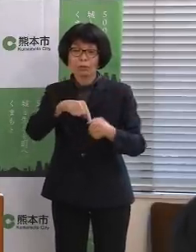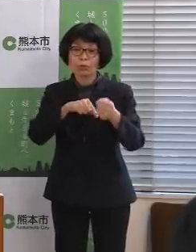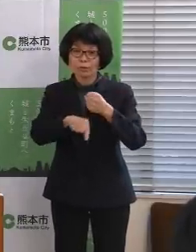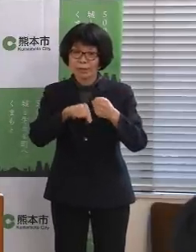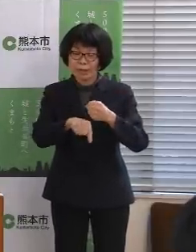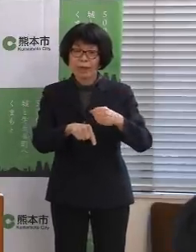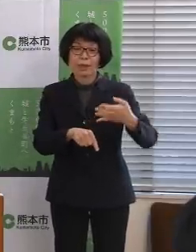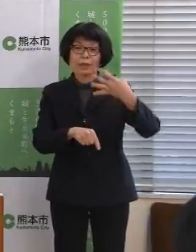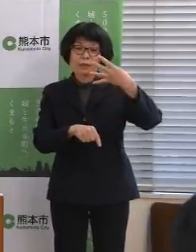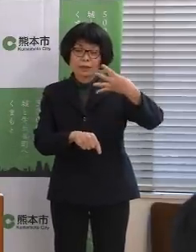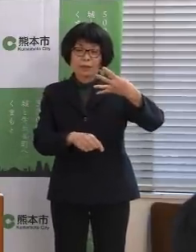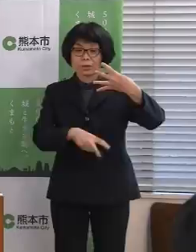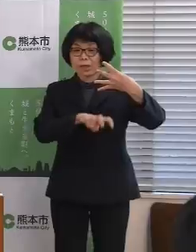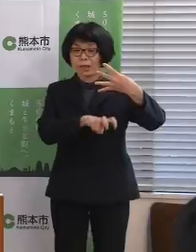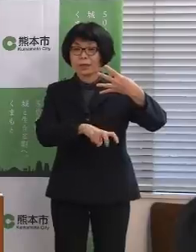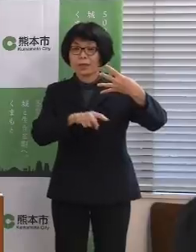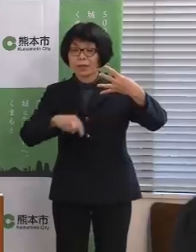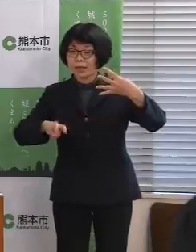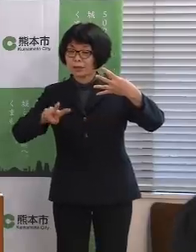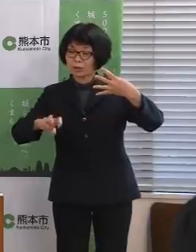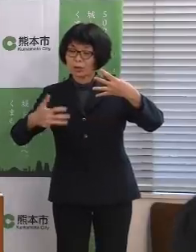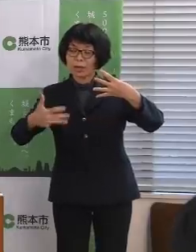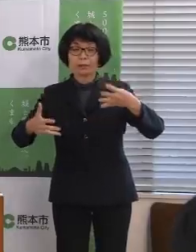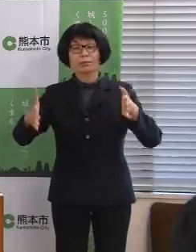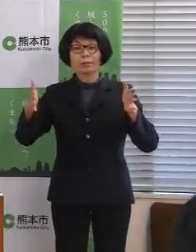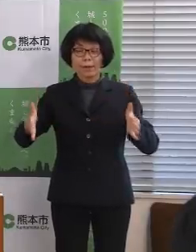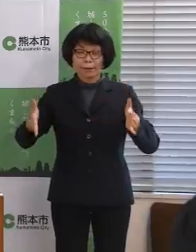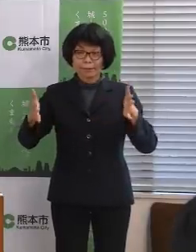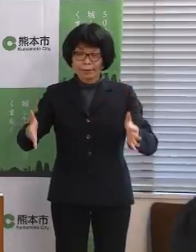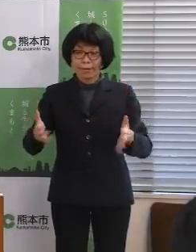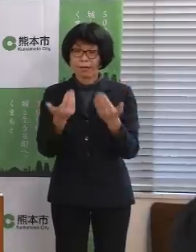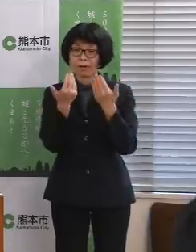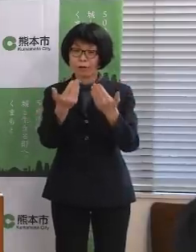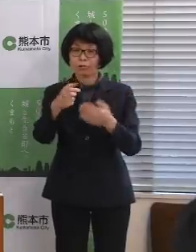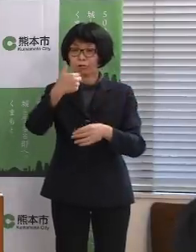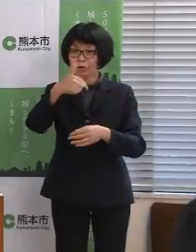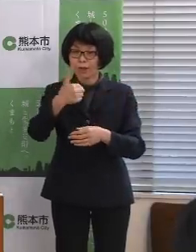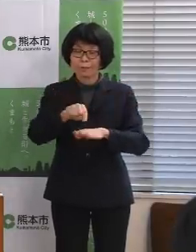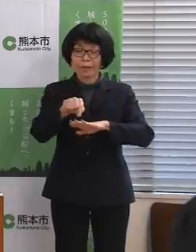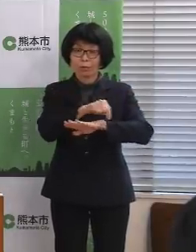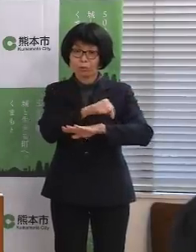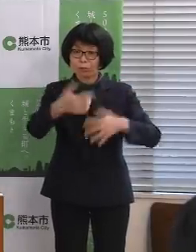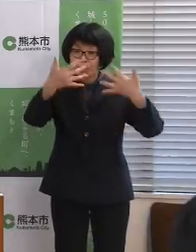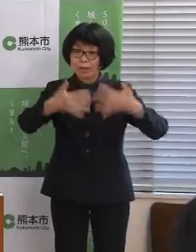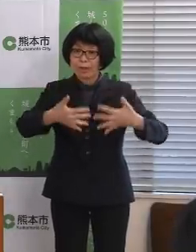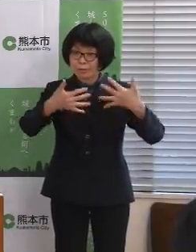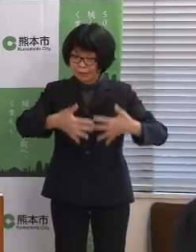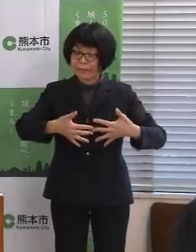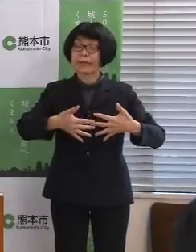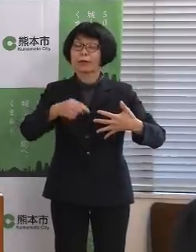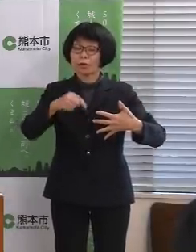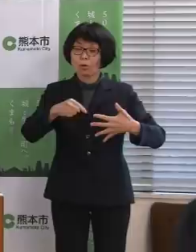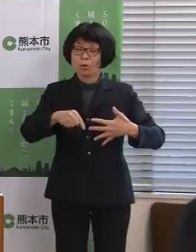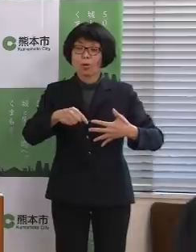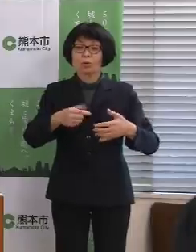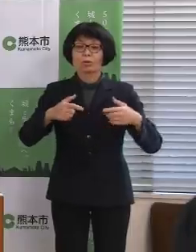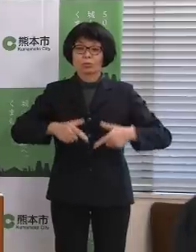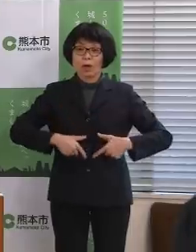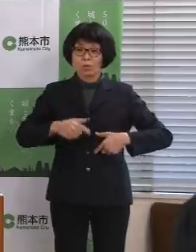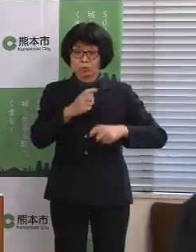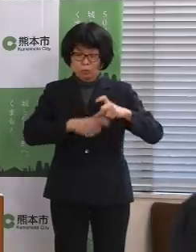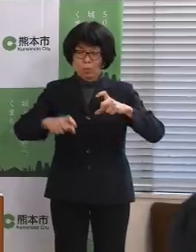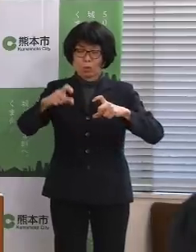20日から本日28日までの間学習支援特別テレビ番組熊本学びタイム